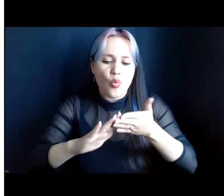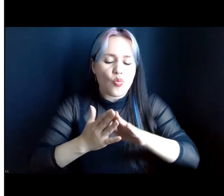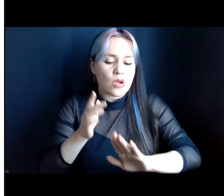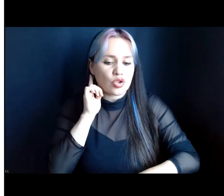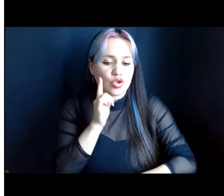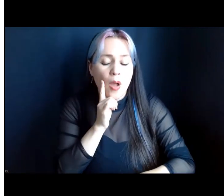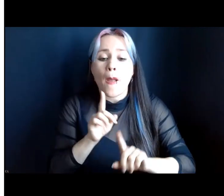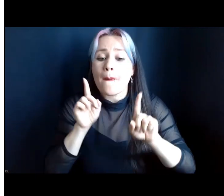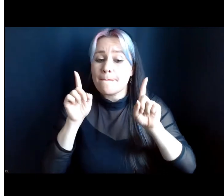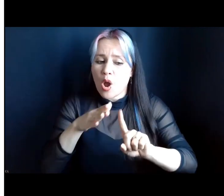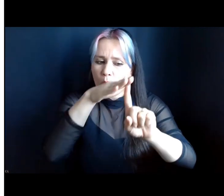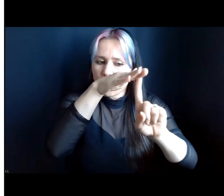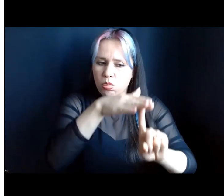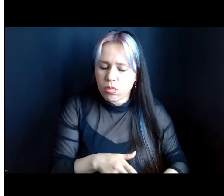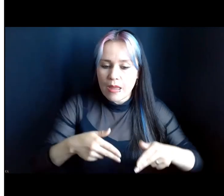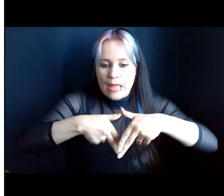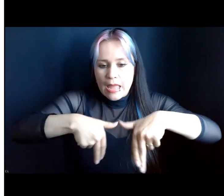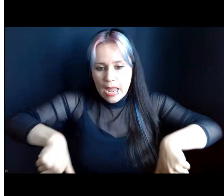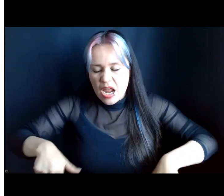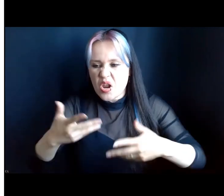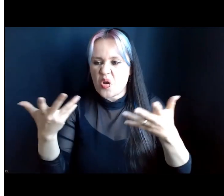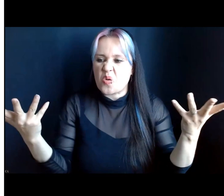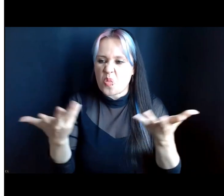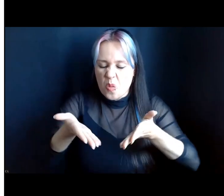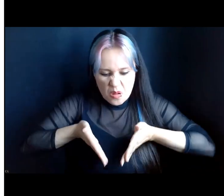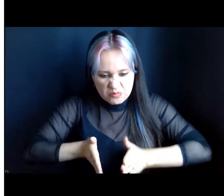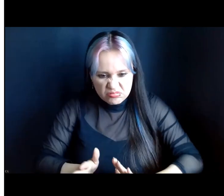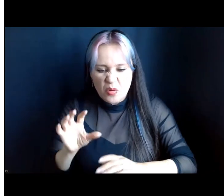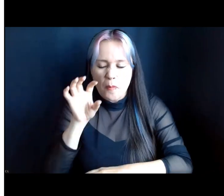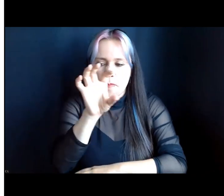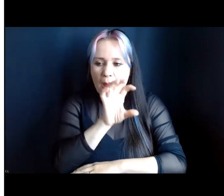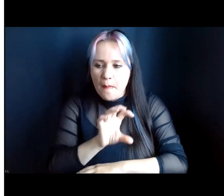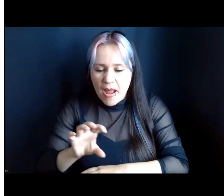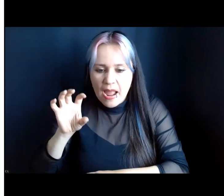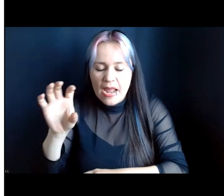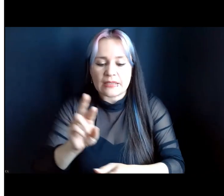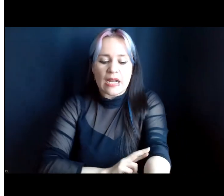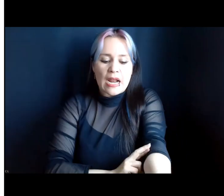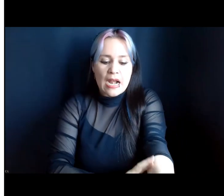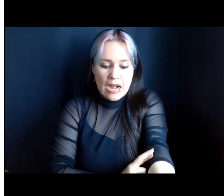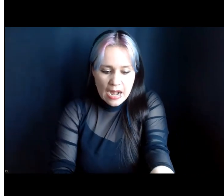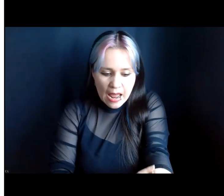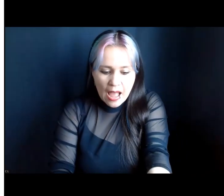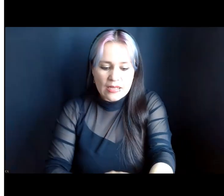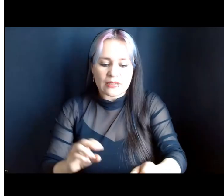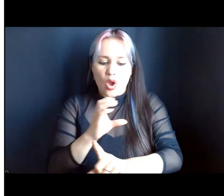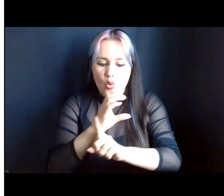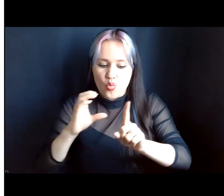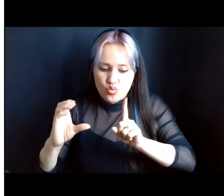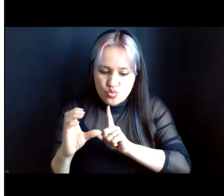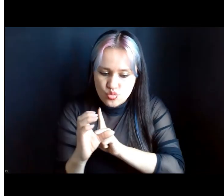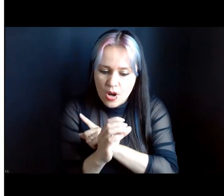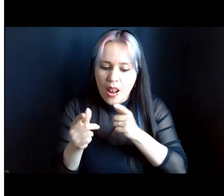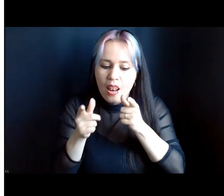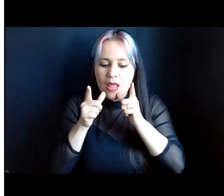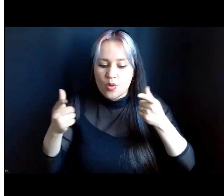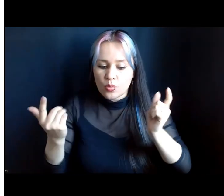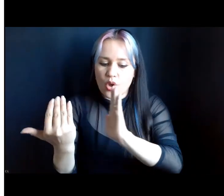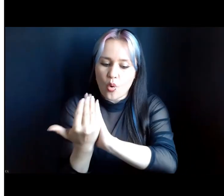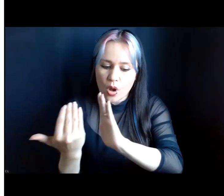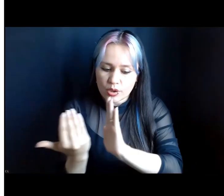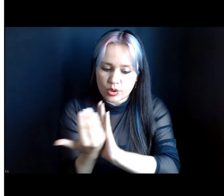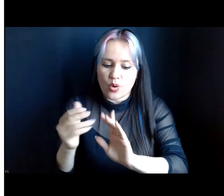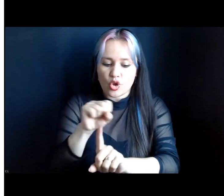fin de que se erradiquen situaciones en las que estas sean vulnerados Cuál es la invitación